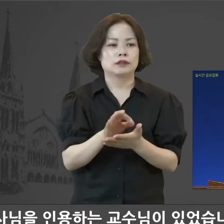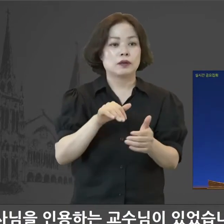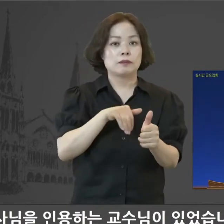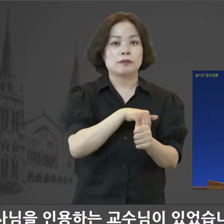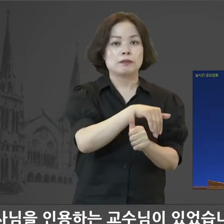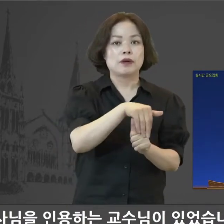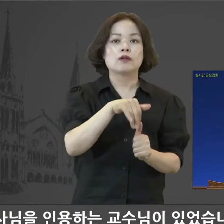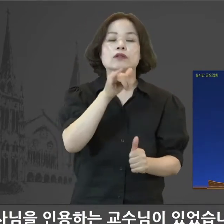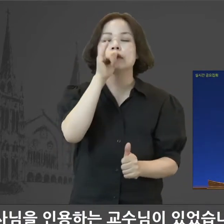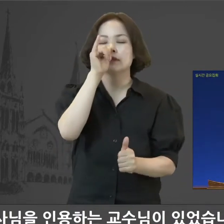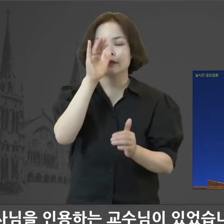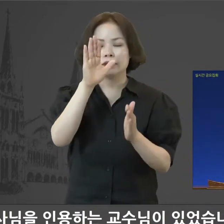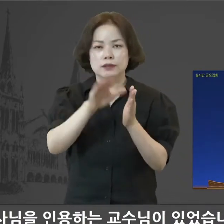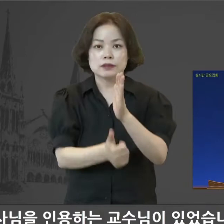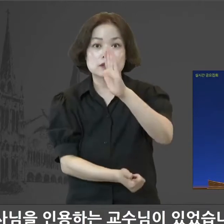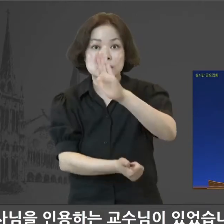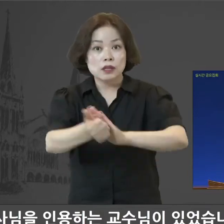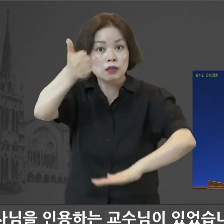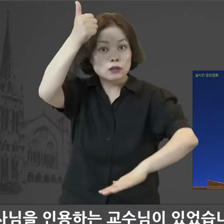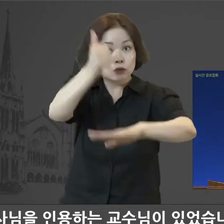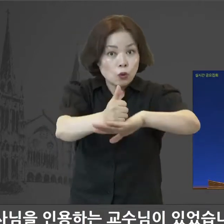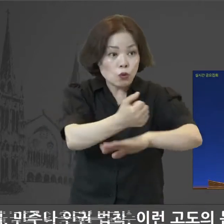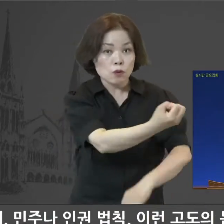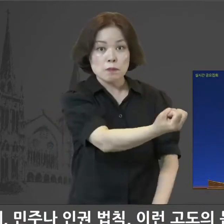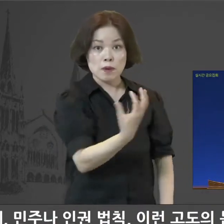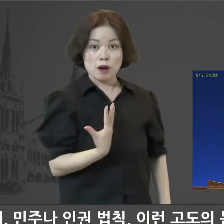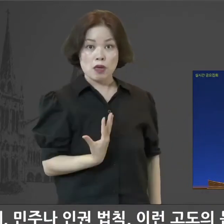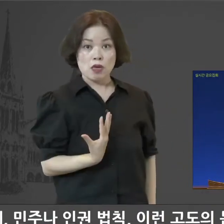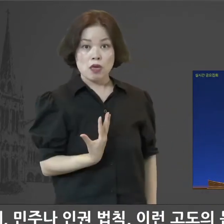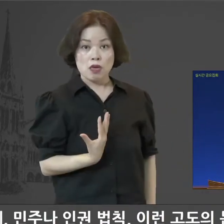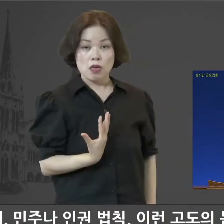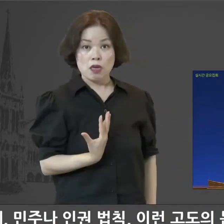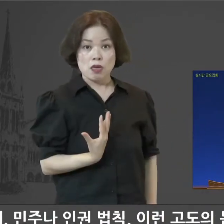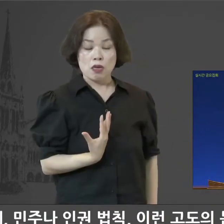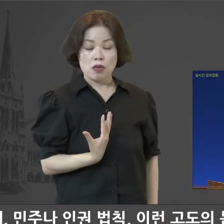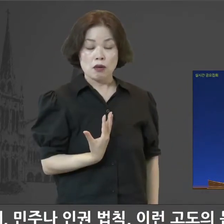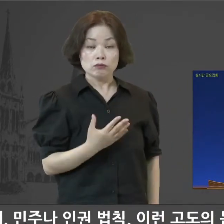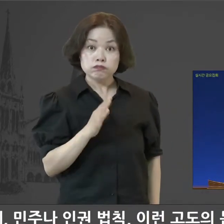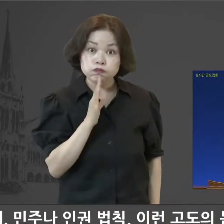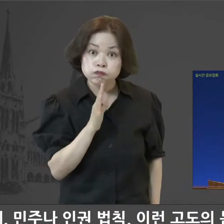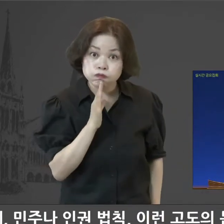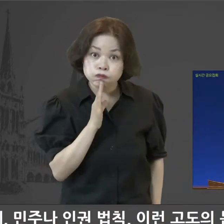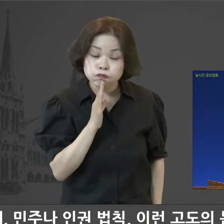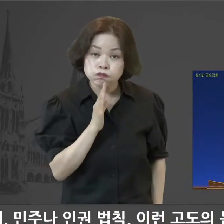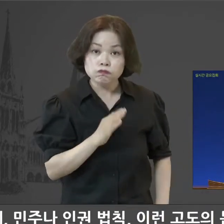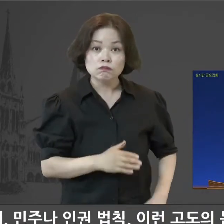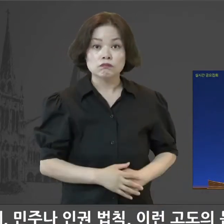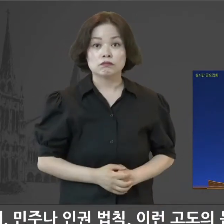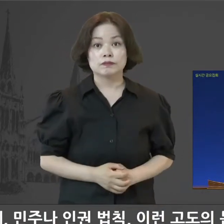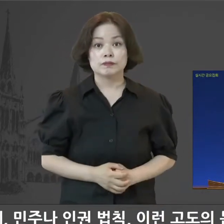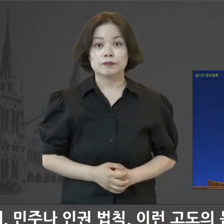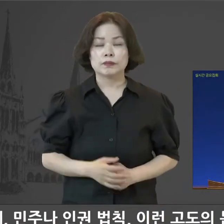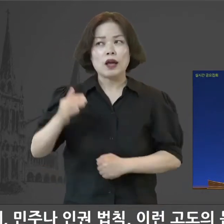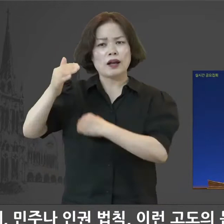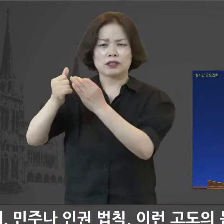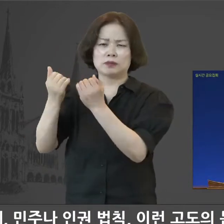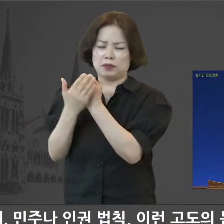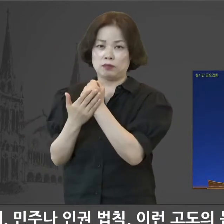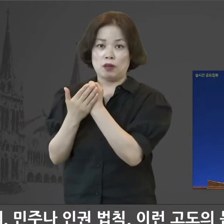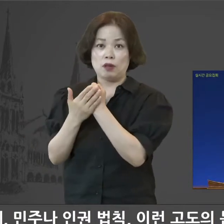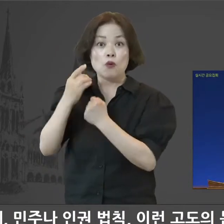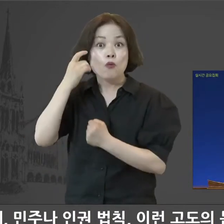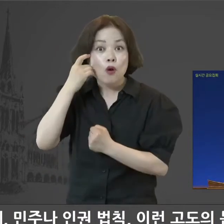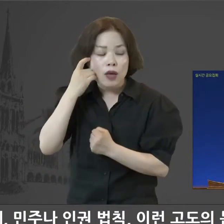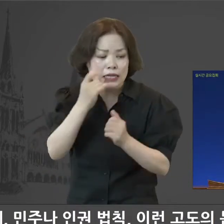때 성공한다 이런 말을 하시는 거예요. 그럴 수밖에 없어요. 그게 하나님 은혜입니다.